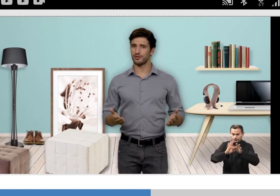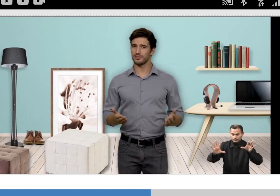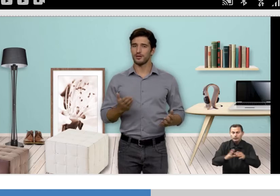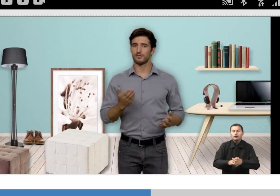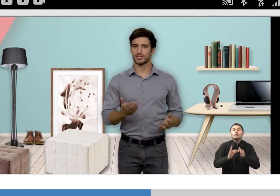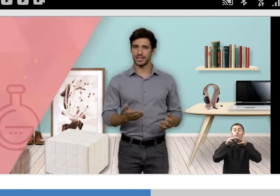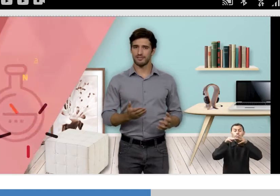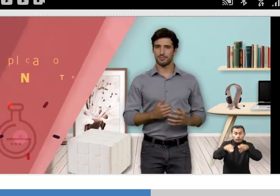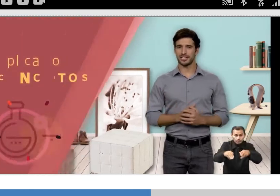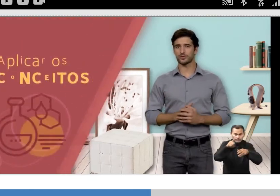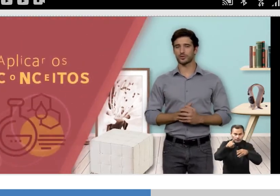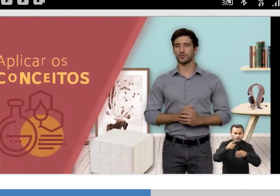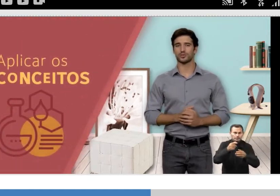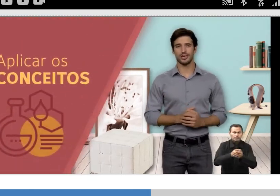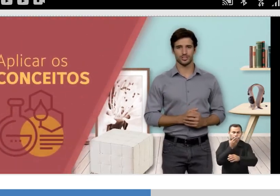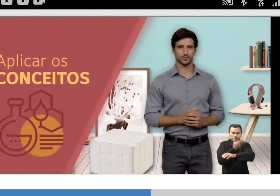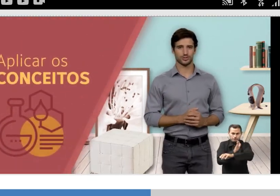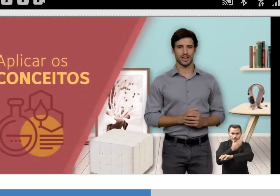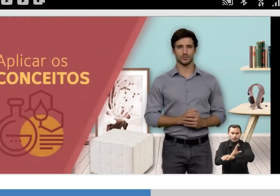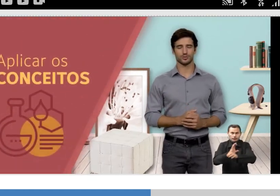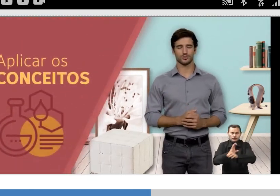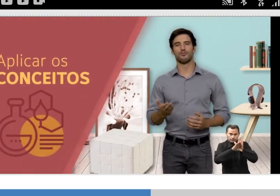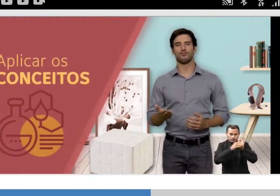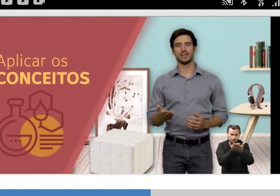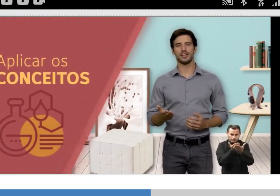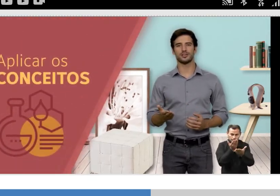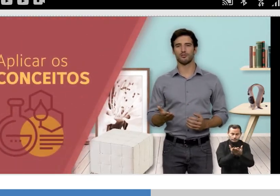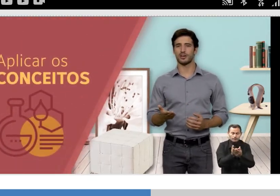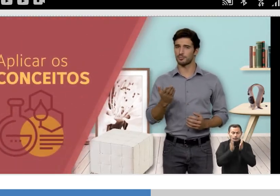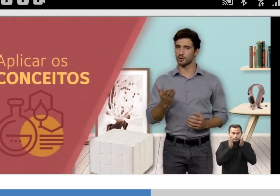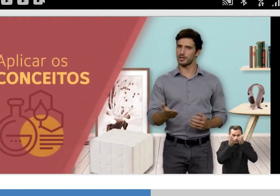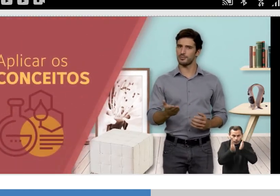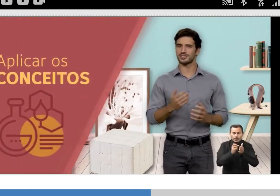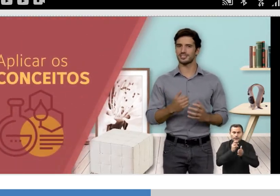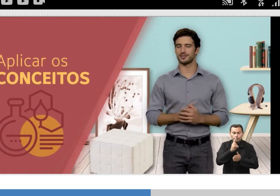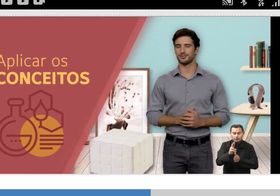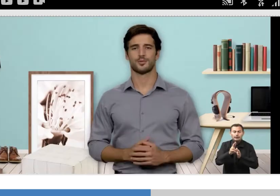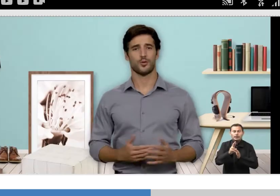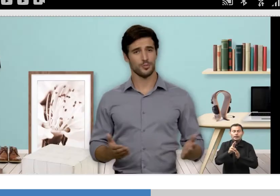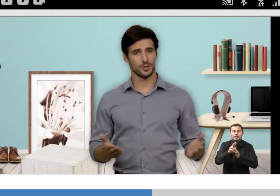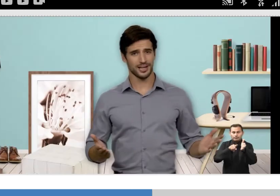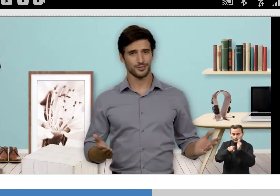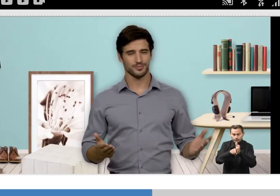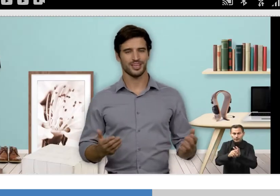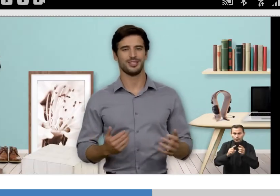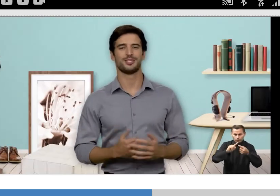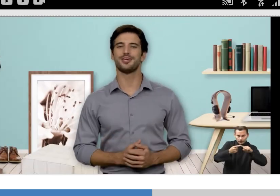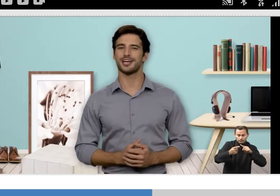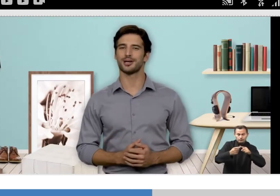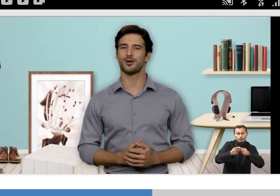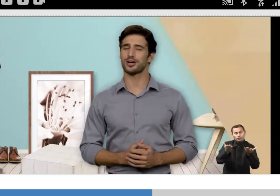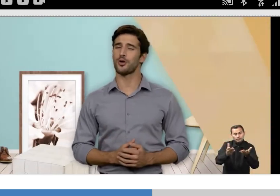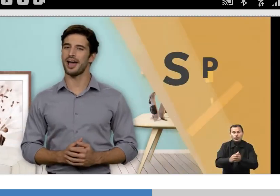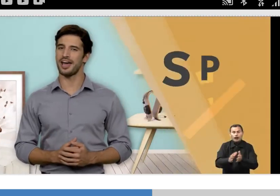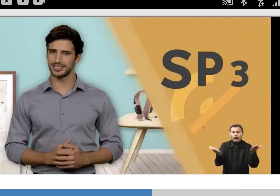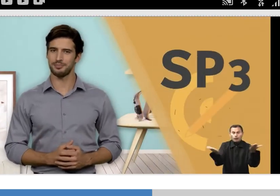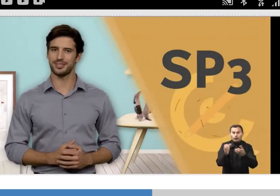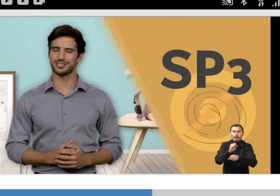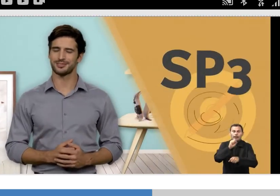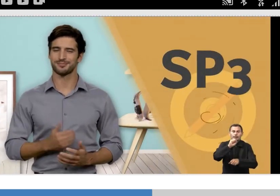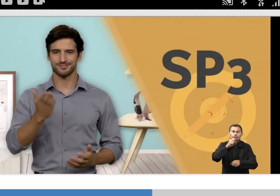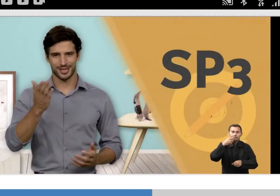por fim, você deve aplicar os conceitos estudados com foco em resolver a problematização. Combinado? Então fique agora com